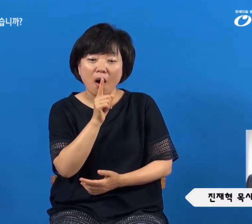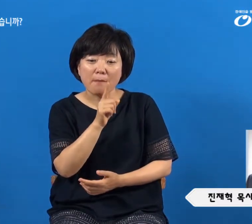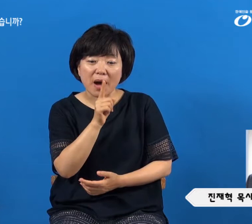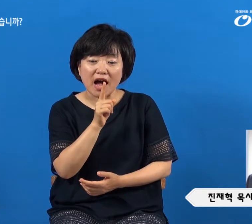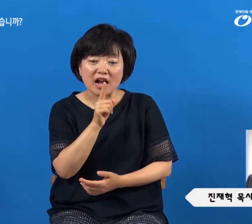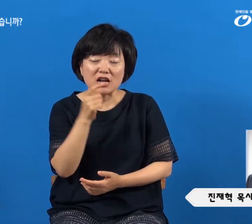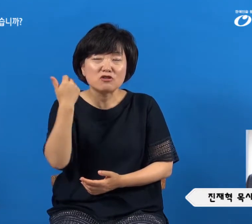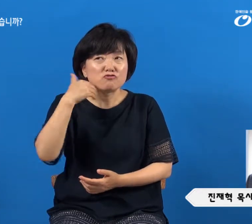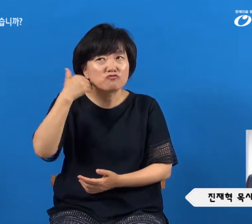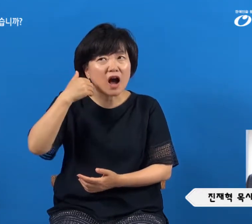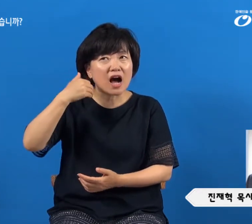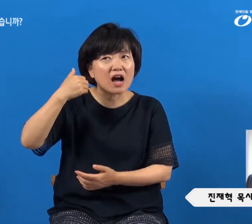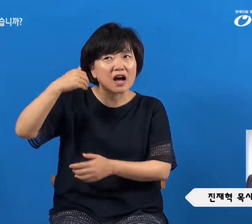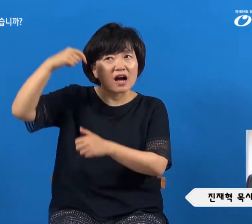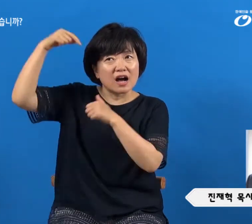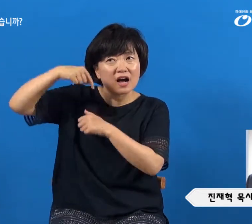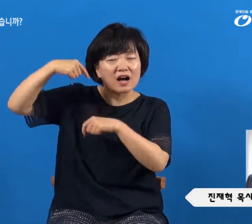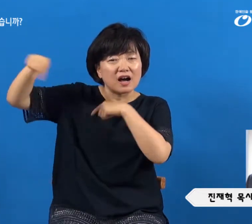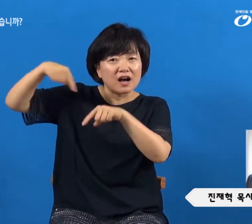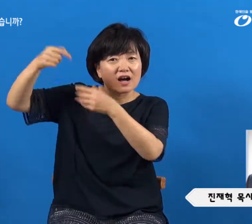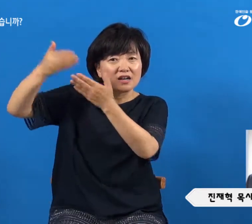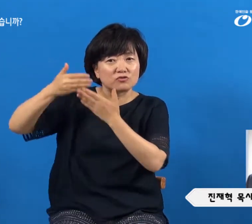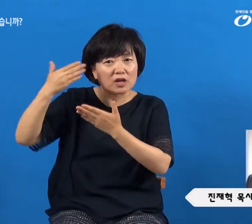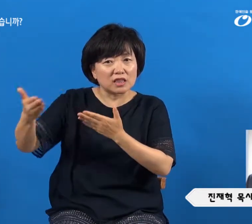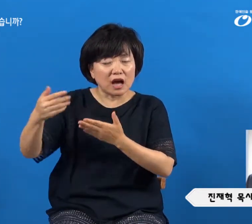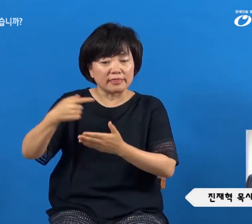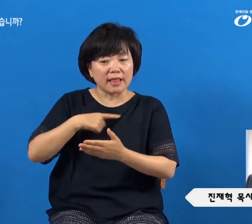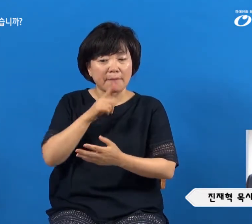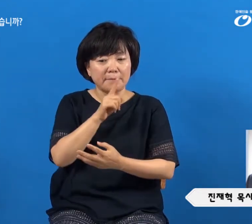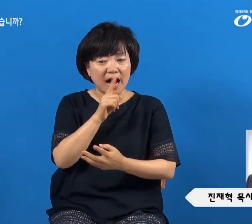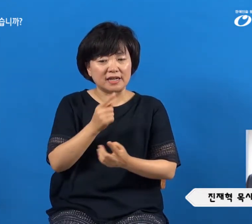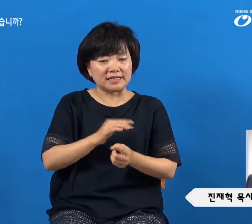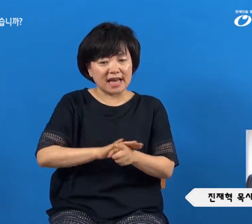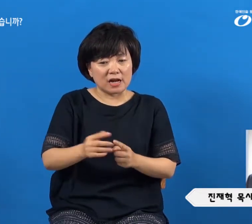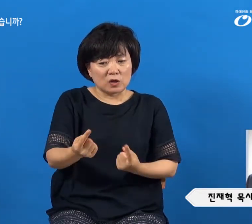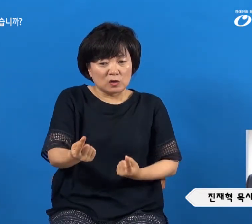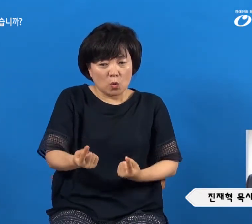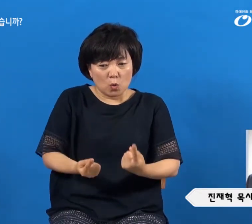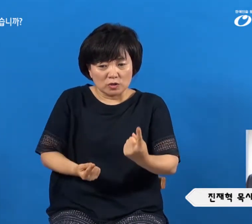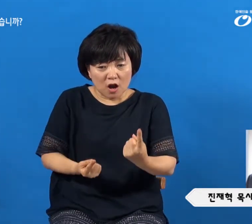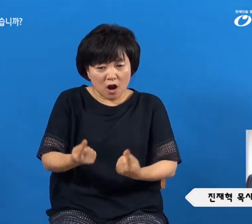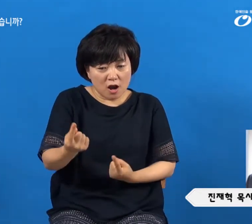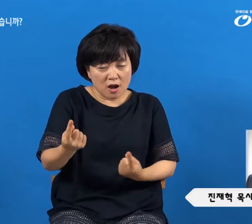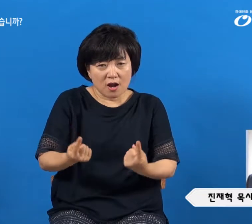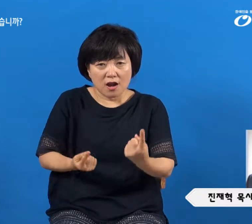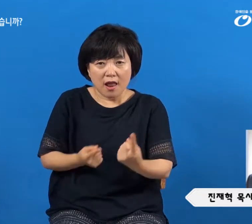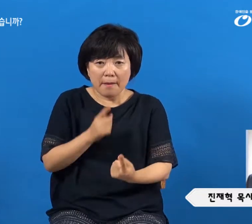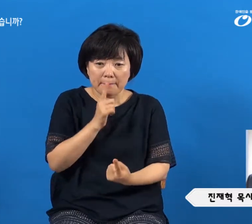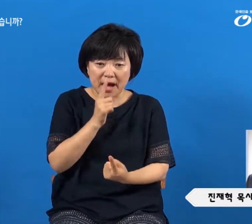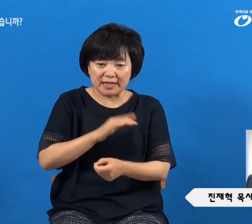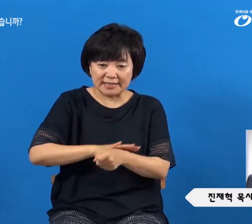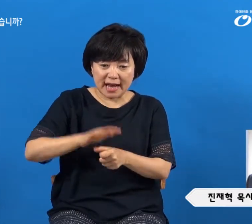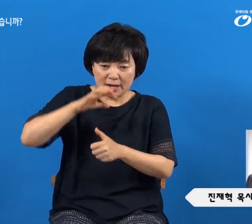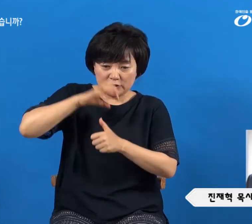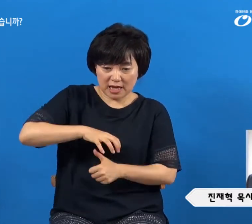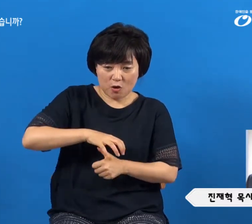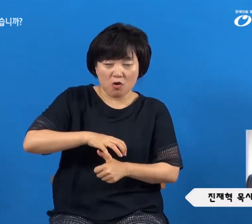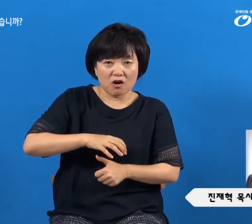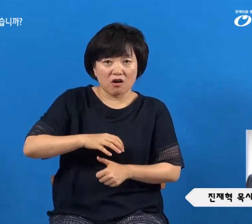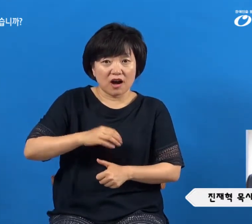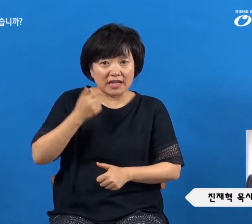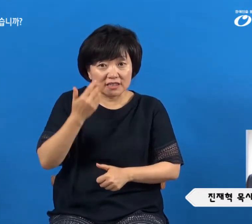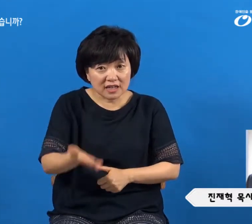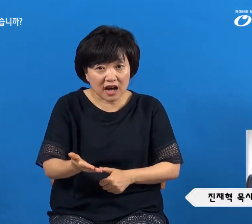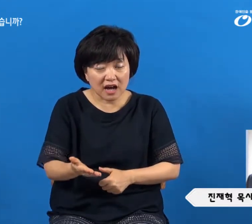과연 길들여지고 있는가? 혀가 과연 제어되고 있는가? 혀가 과연 컨트롤되고 있는가? 사랑하는